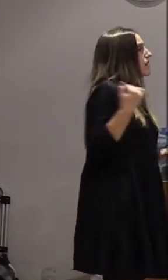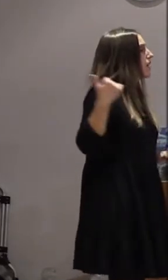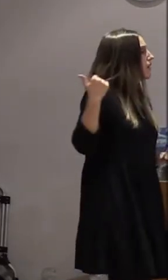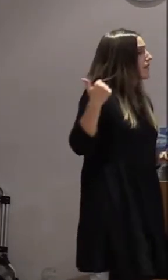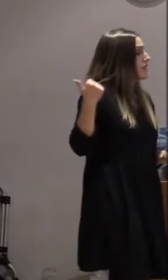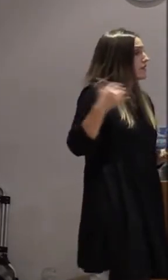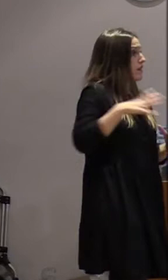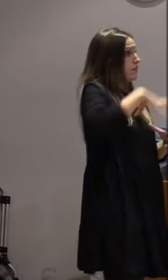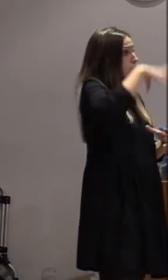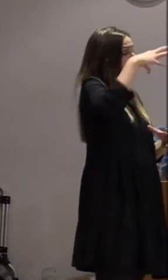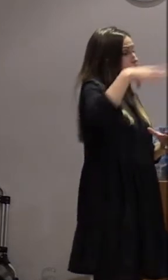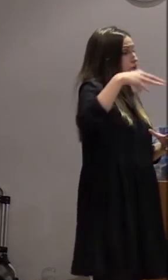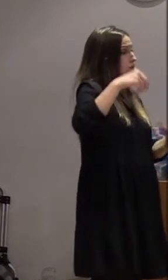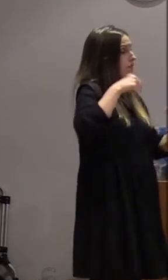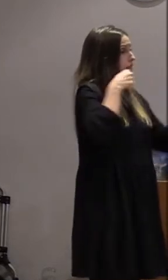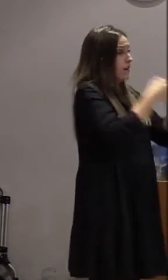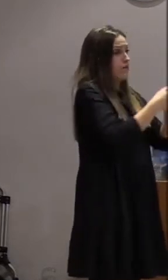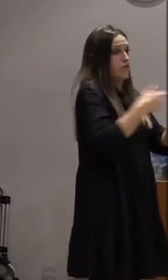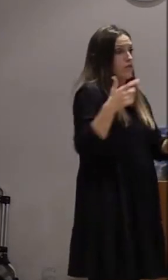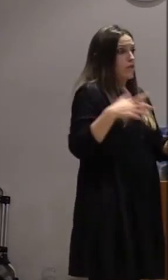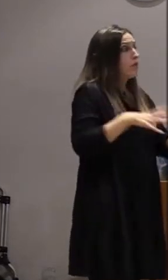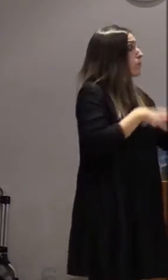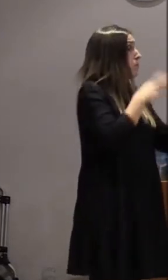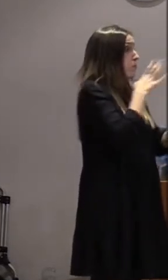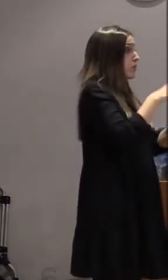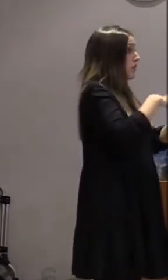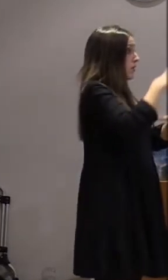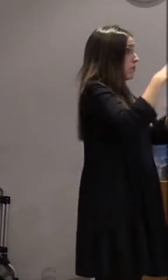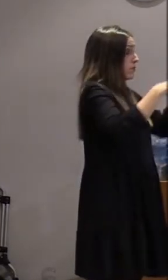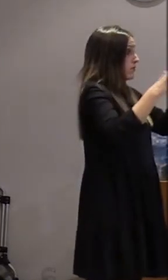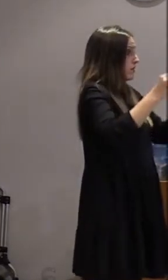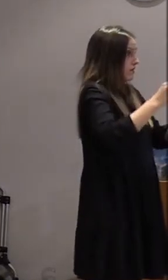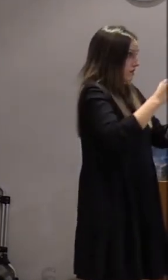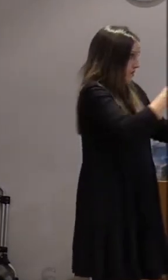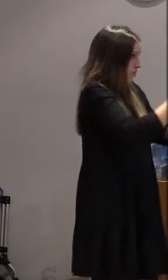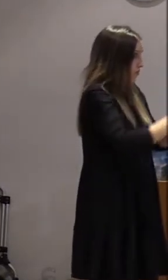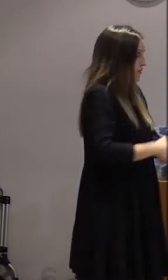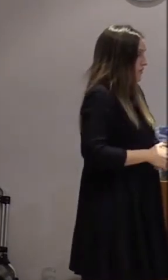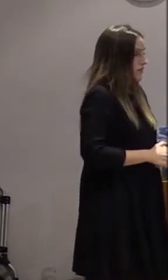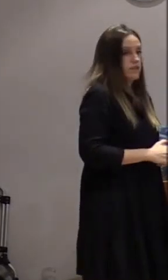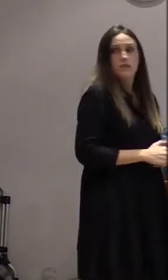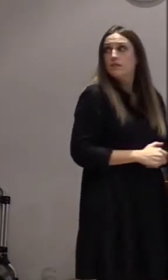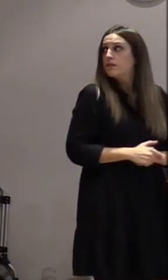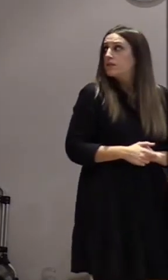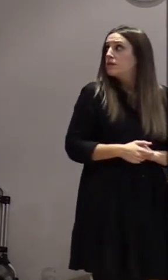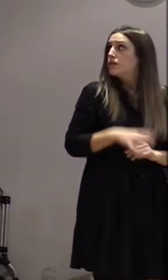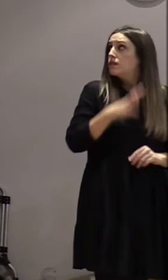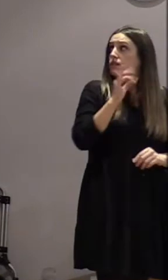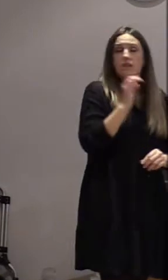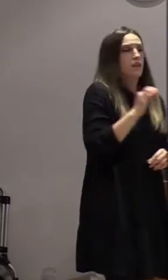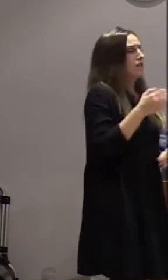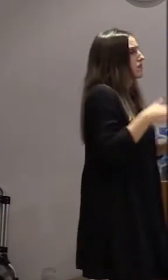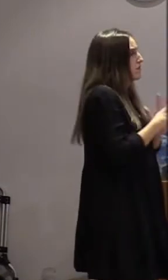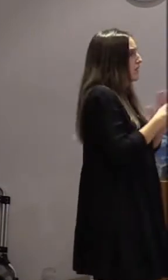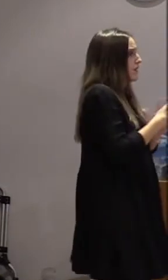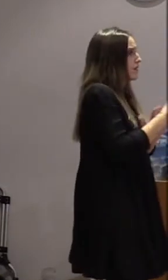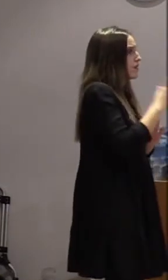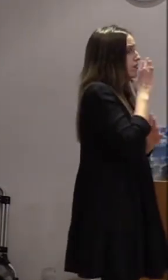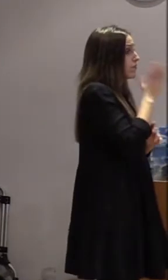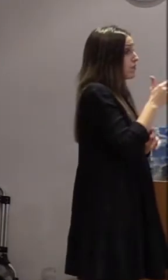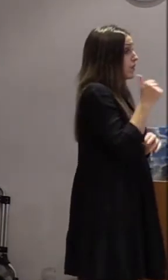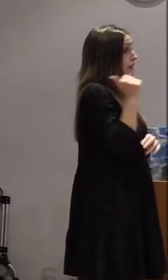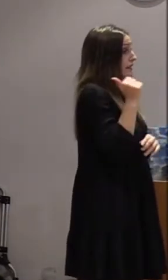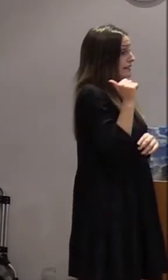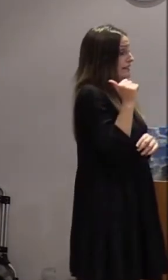fondo, no? Porque si habéis estado por Holanda, montañas muy pocas, o mucho alguna colina. Bueno, esto tiene una explicación porque Peter Bruegel el